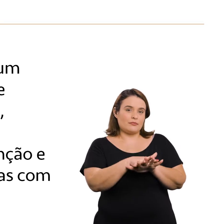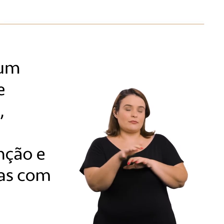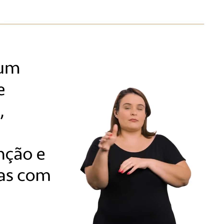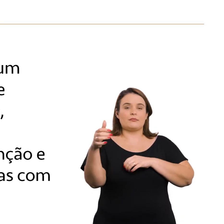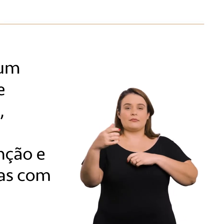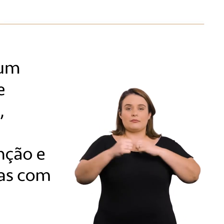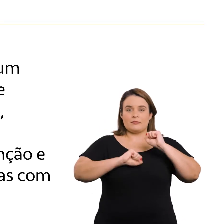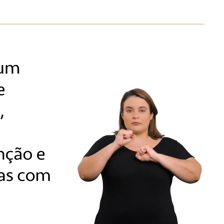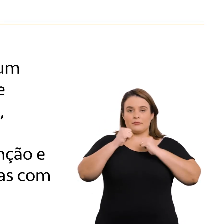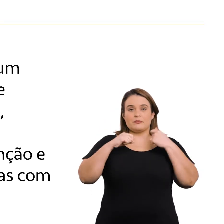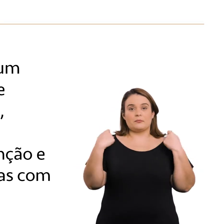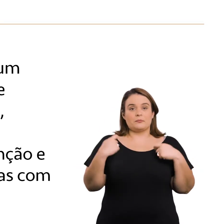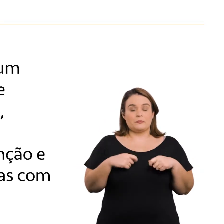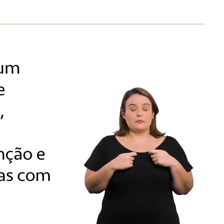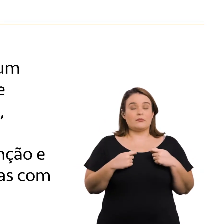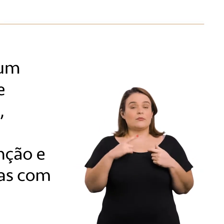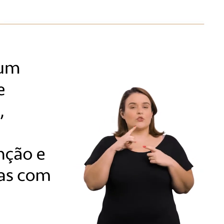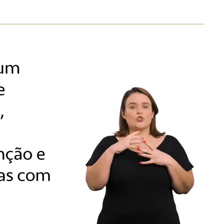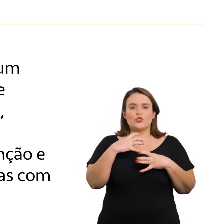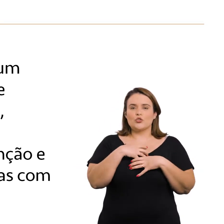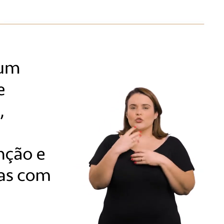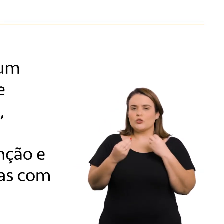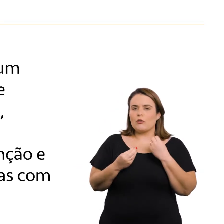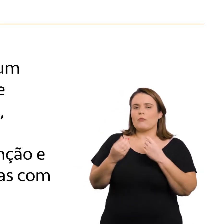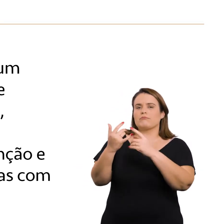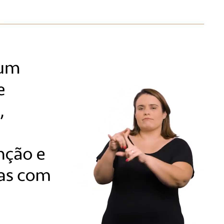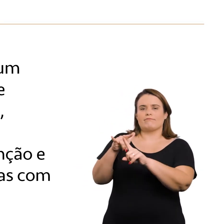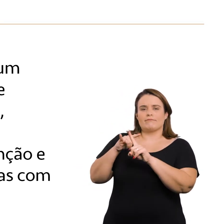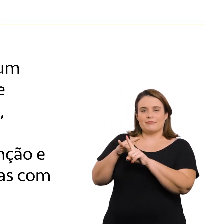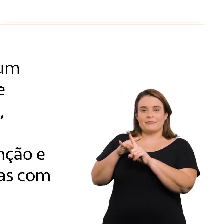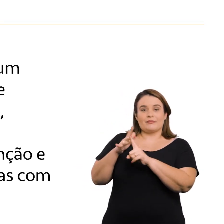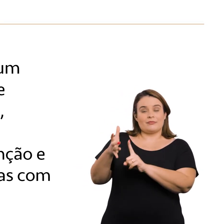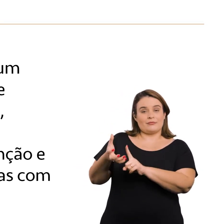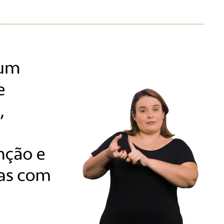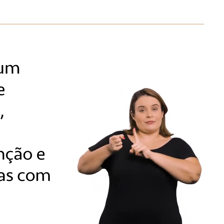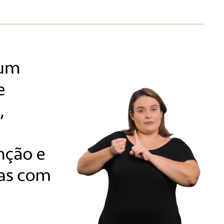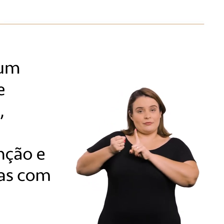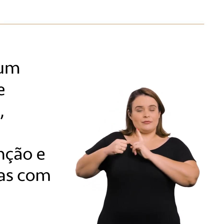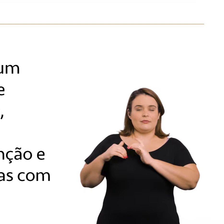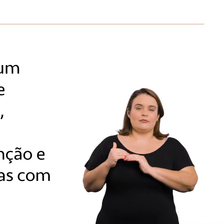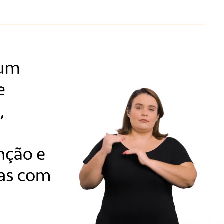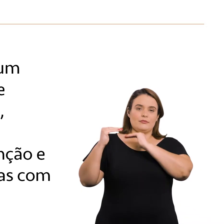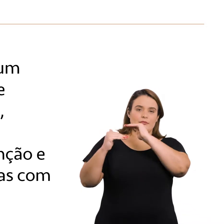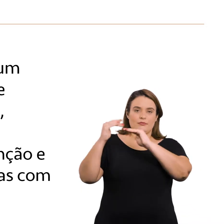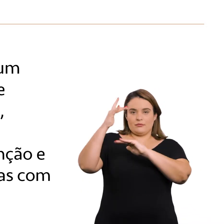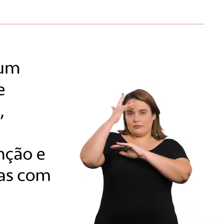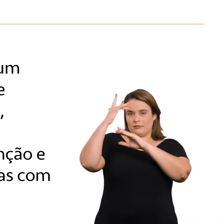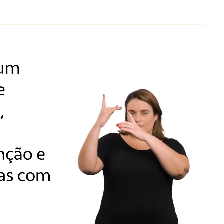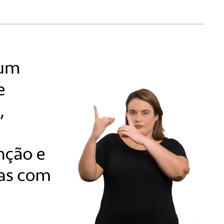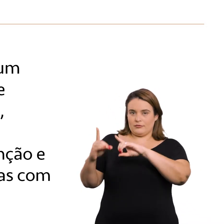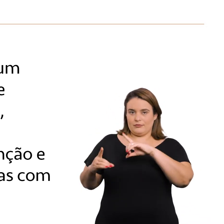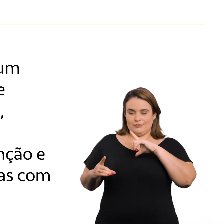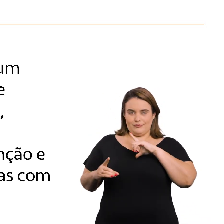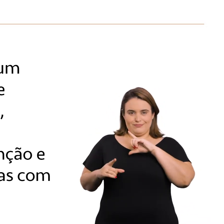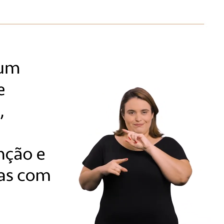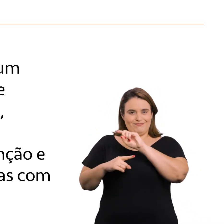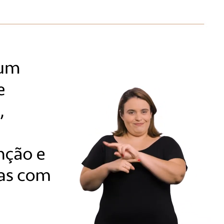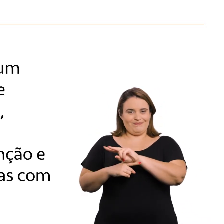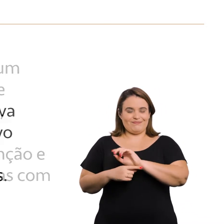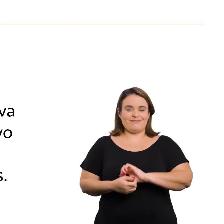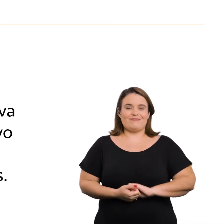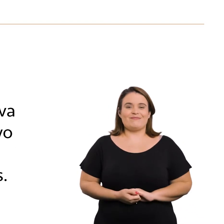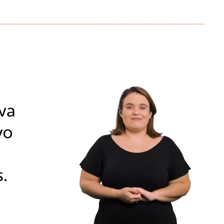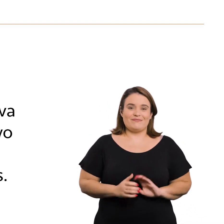as empresas devem traçar estratégias de atração, retenção e desenvolvimento das pessoas com deficiência